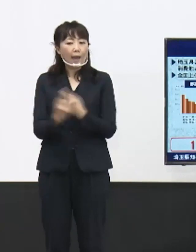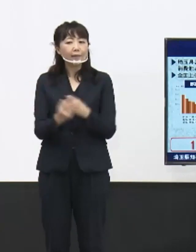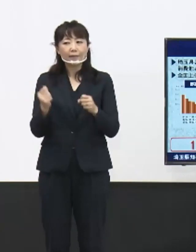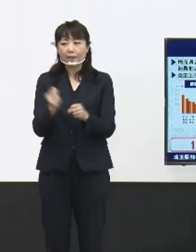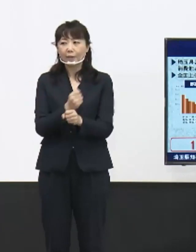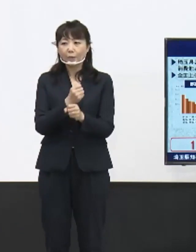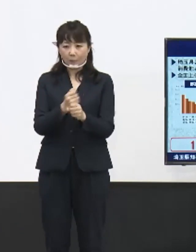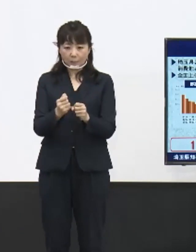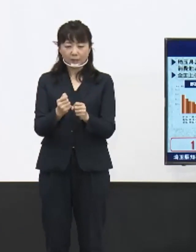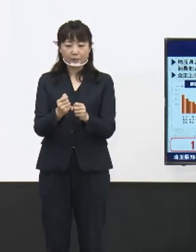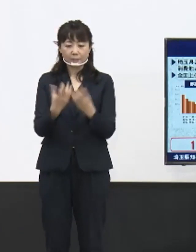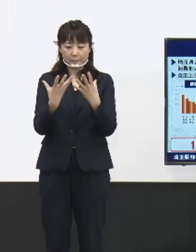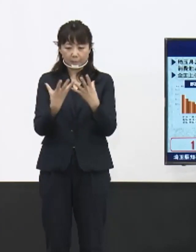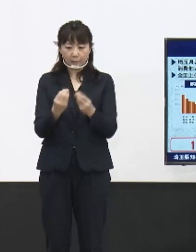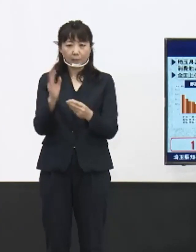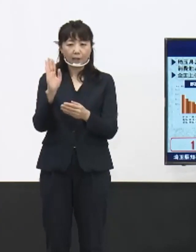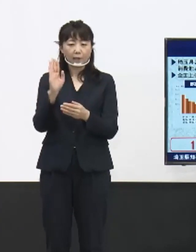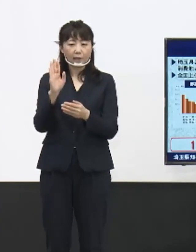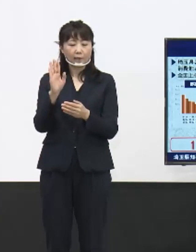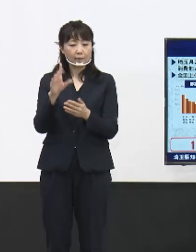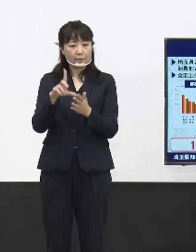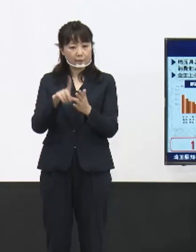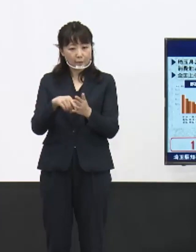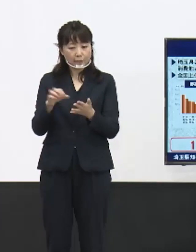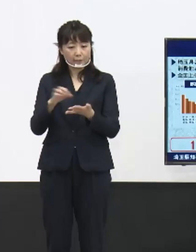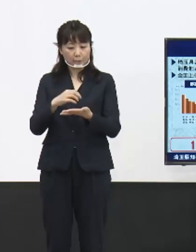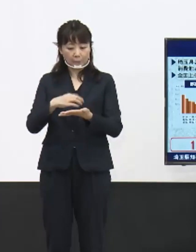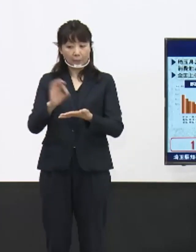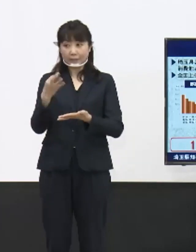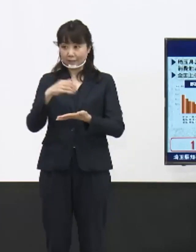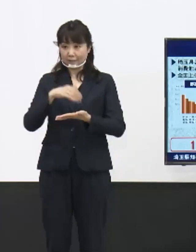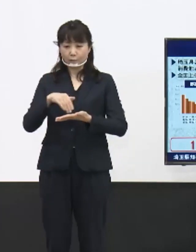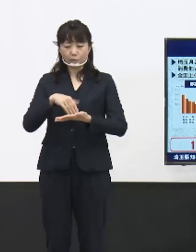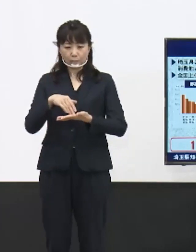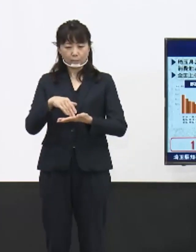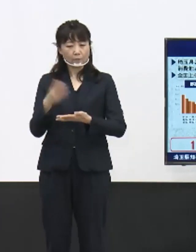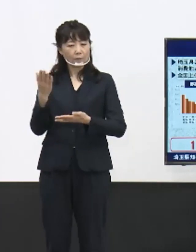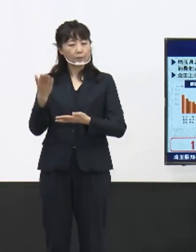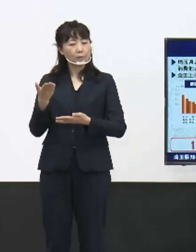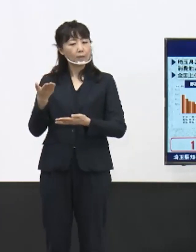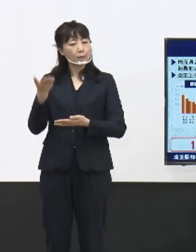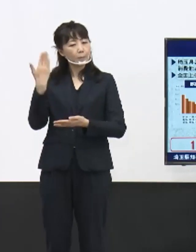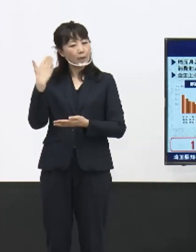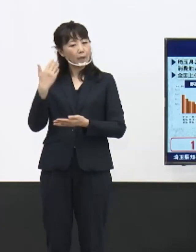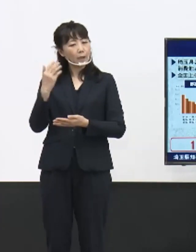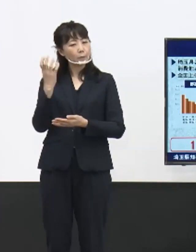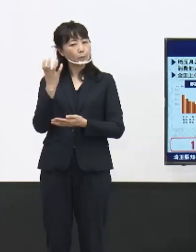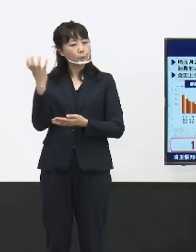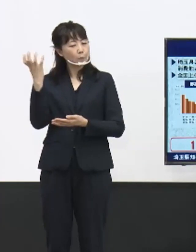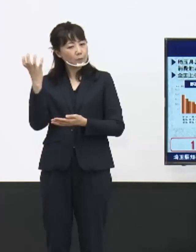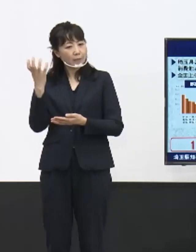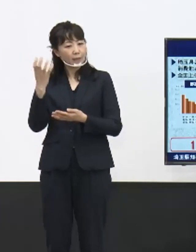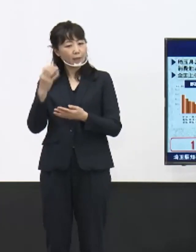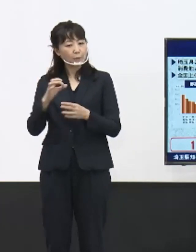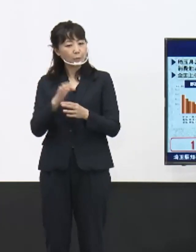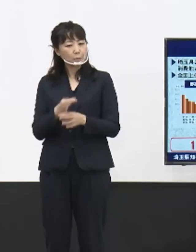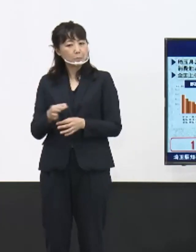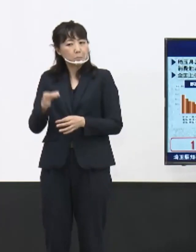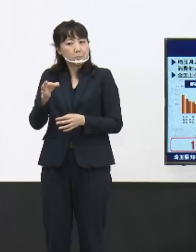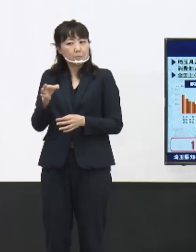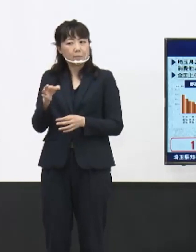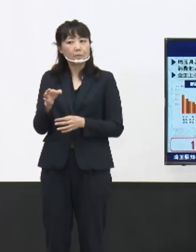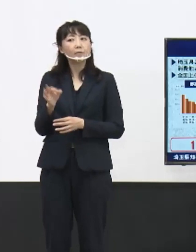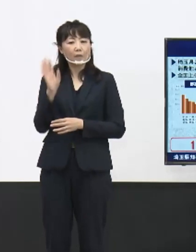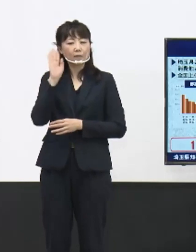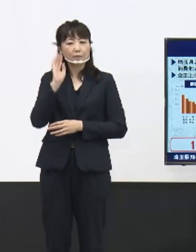段階で当初想定したよりも金額が上がる可能性は高いというふうに聞いています。で、こういった